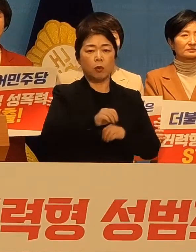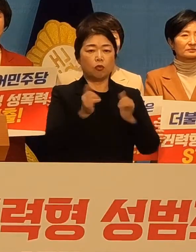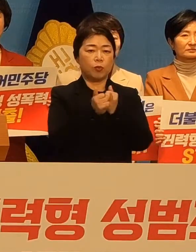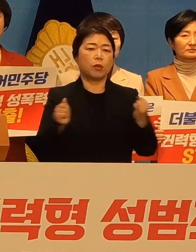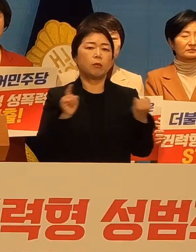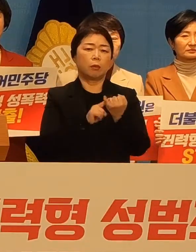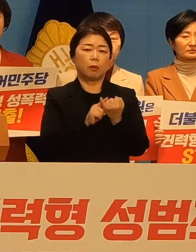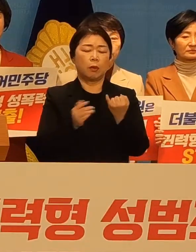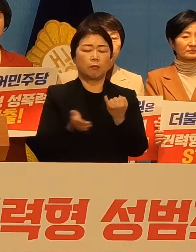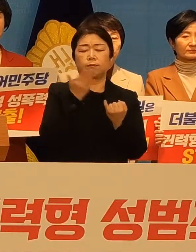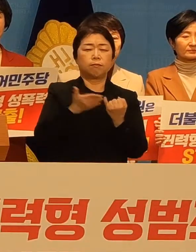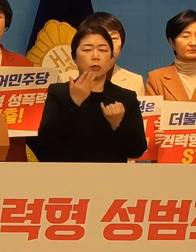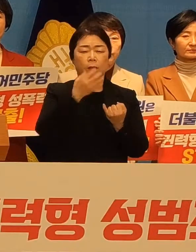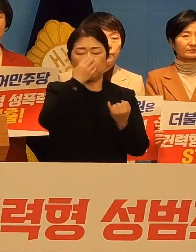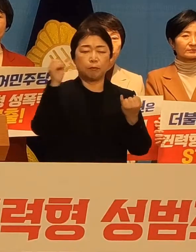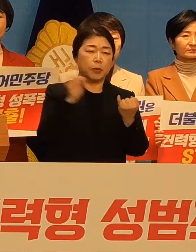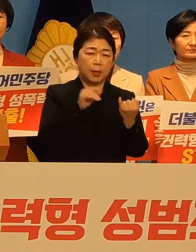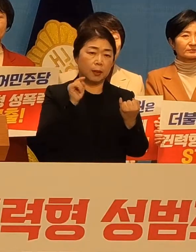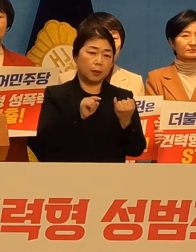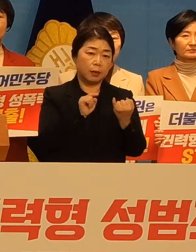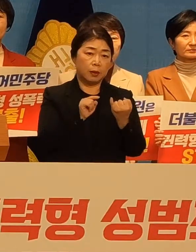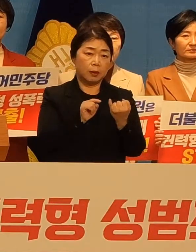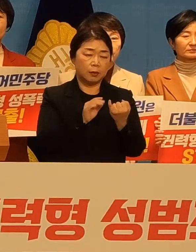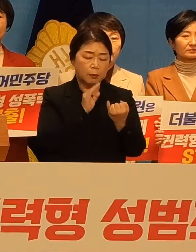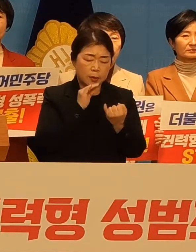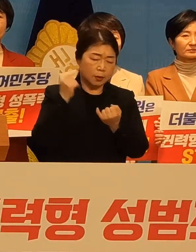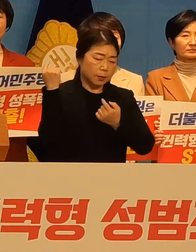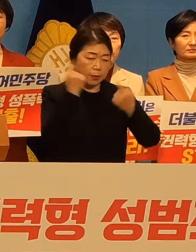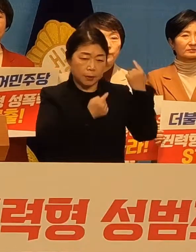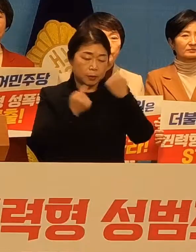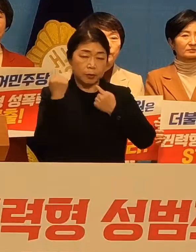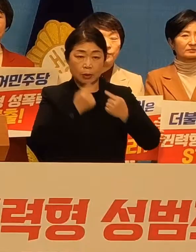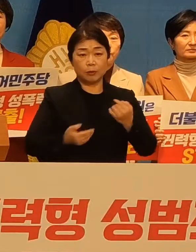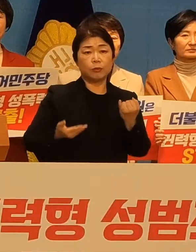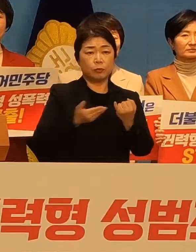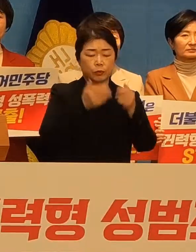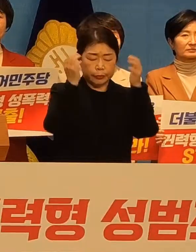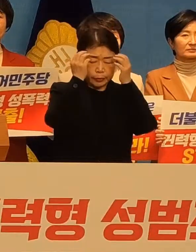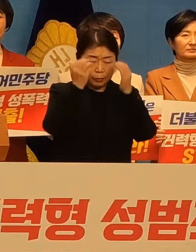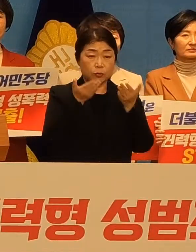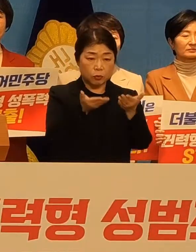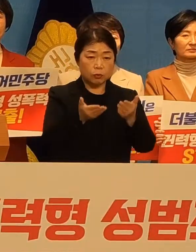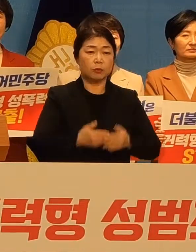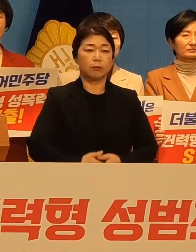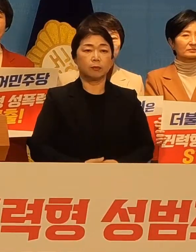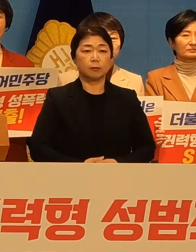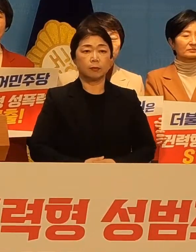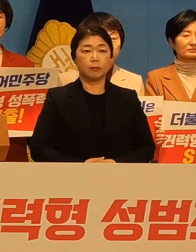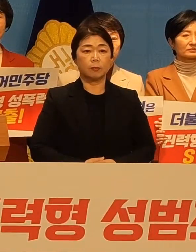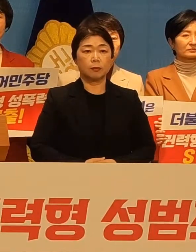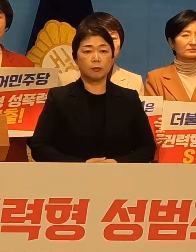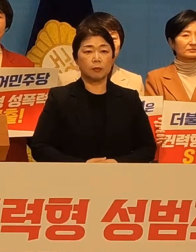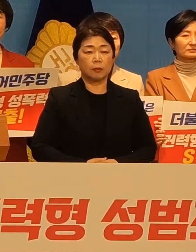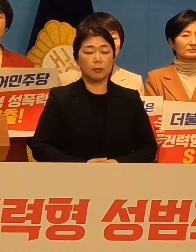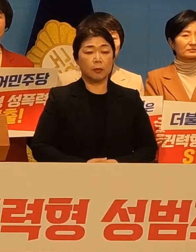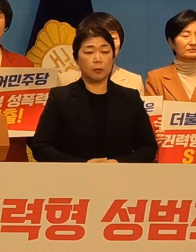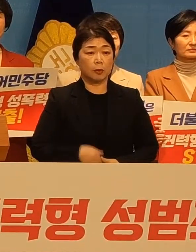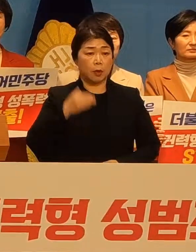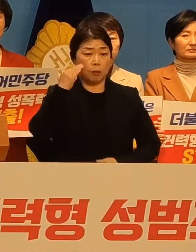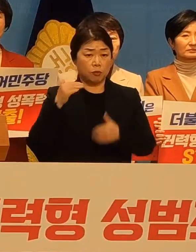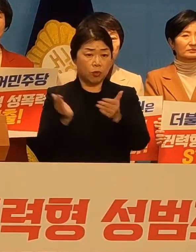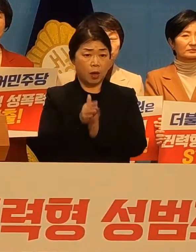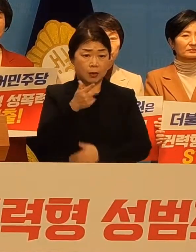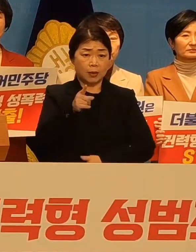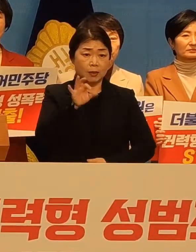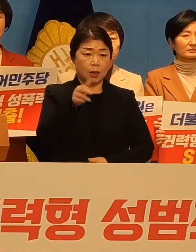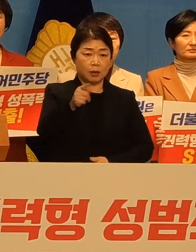여성의 존엄을 짓밟고 씻을 수 없는 지옥 같은 고통을 안겼기 때문입니다. 더불어민주당 장경태